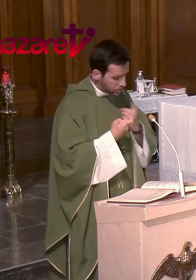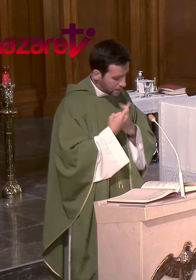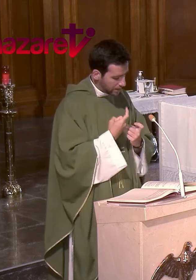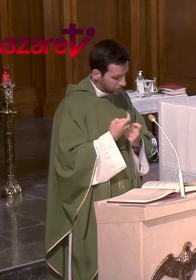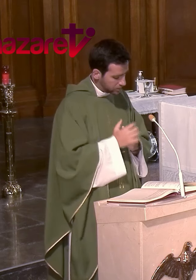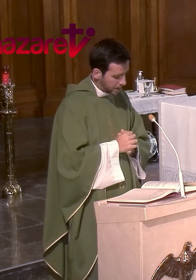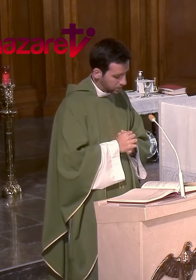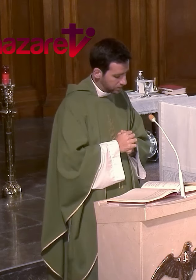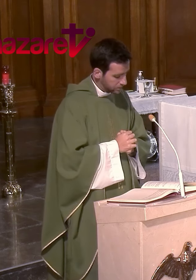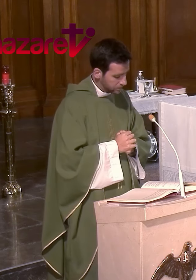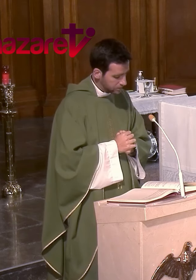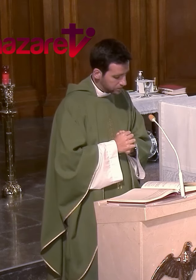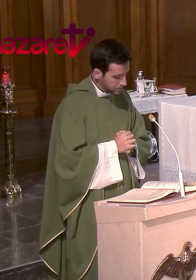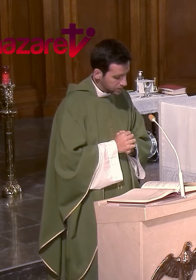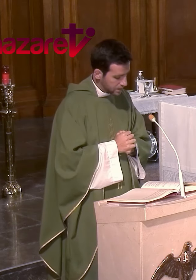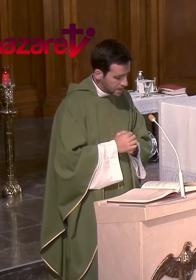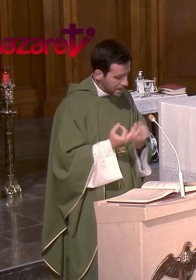Ellos le preguntaron: